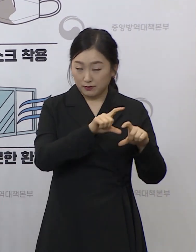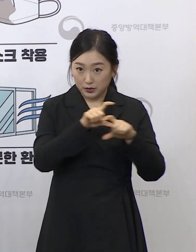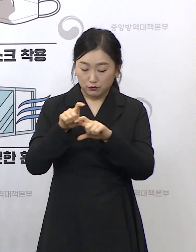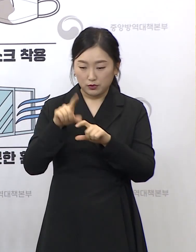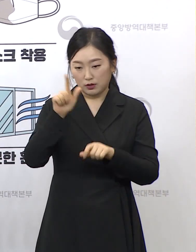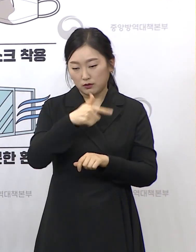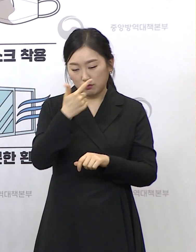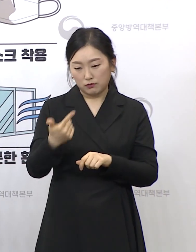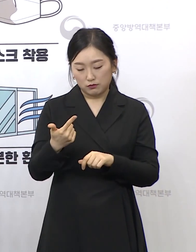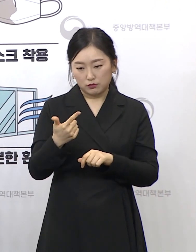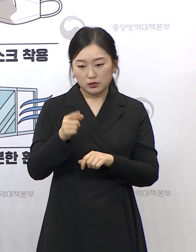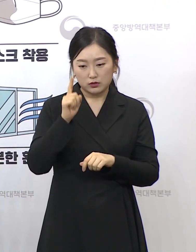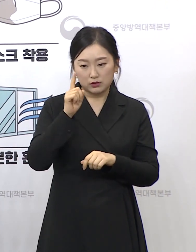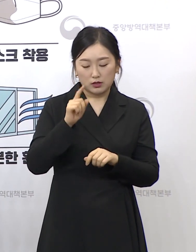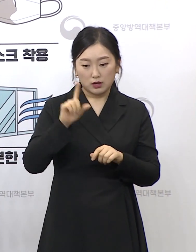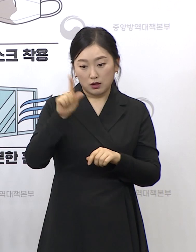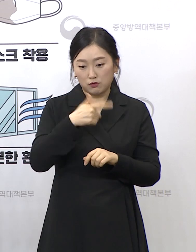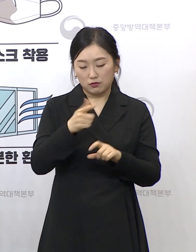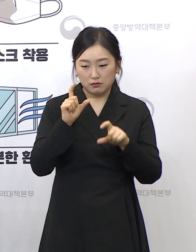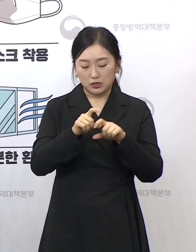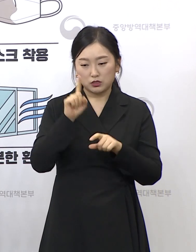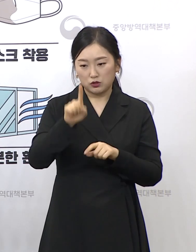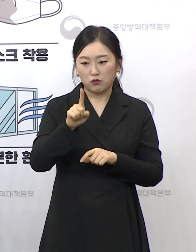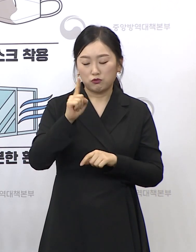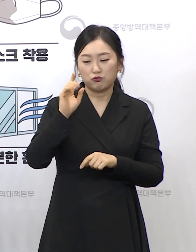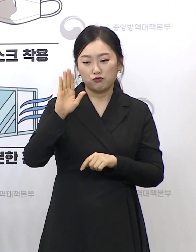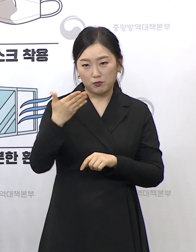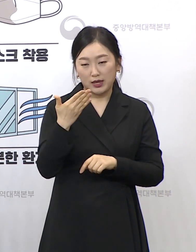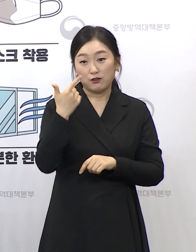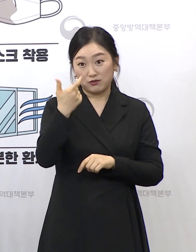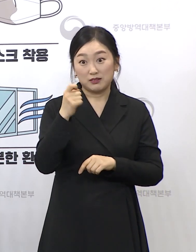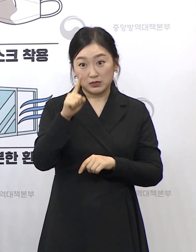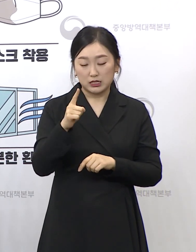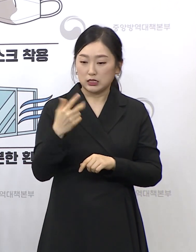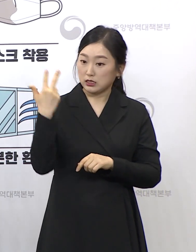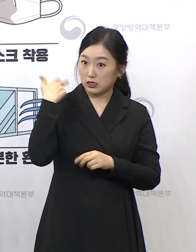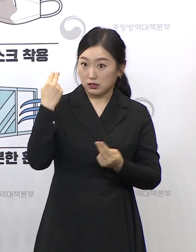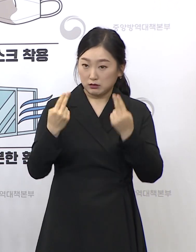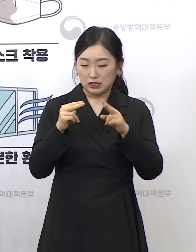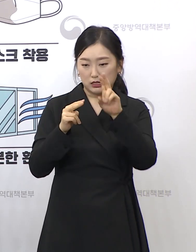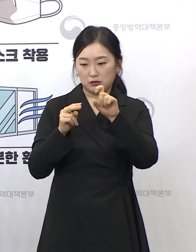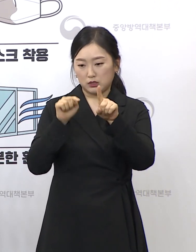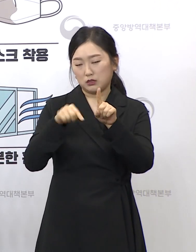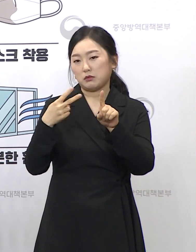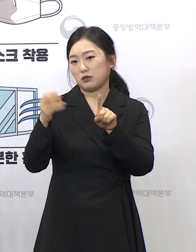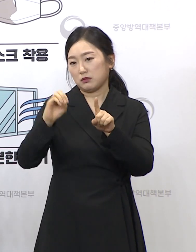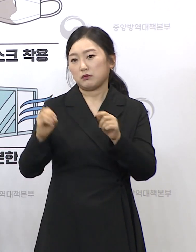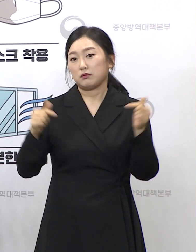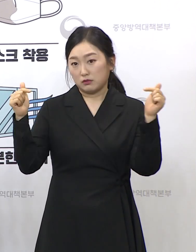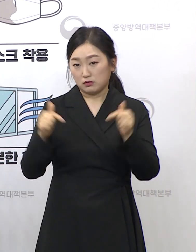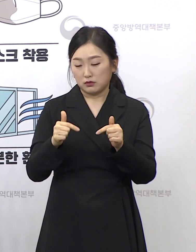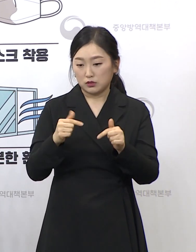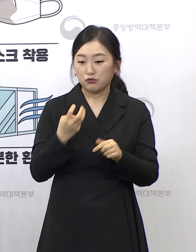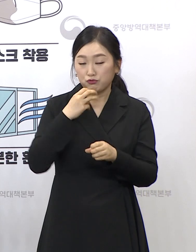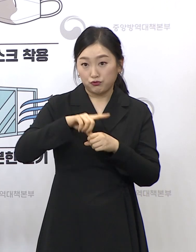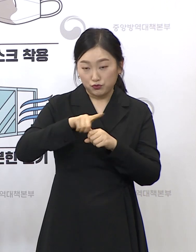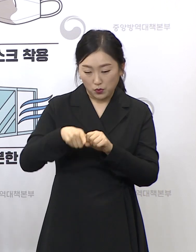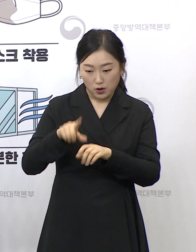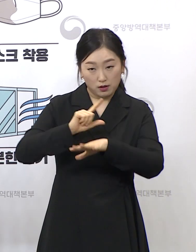일평균 1961명으로 전주 대비 21.2% 감소하였으며